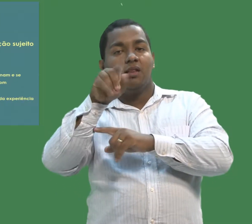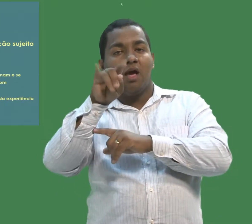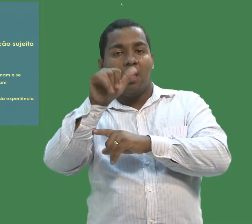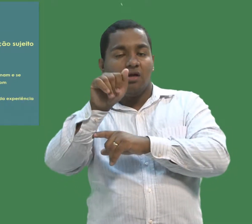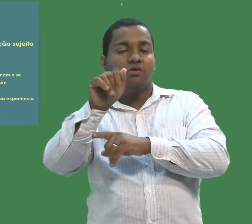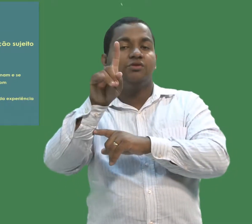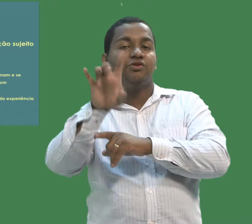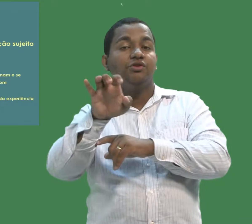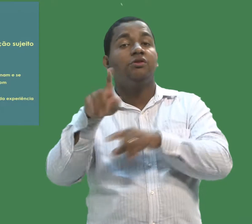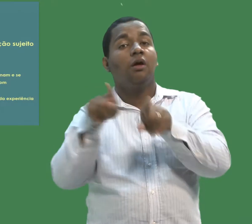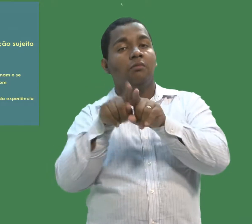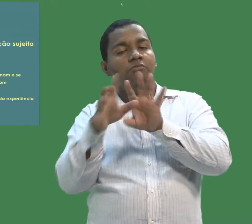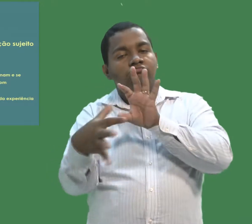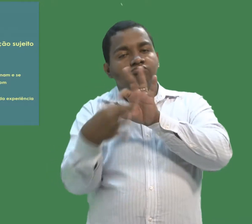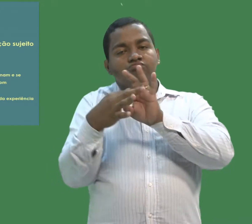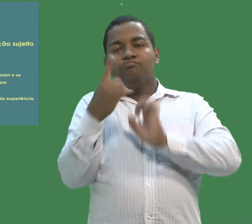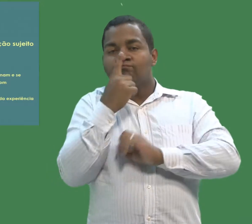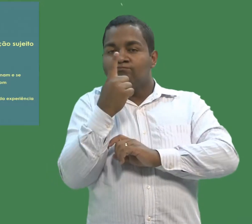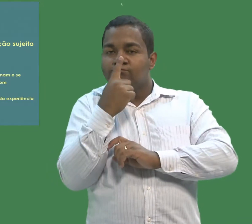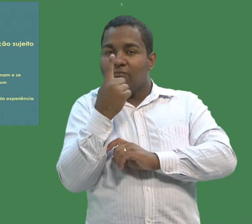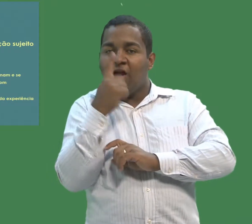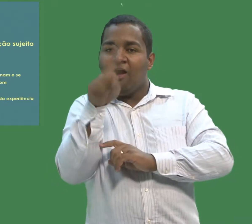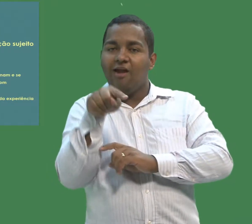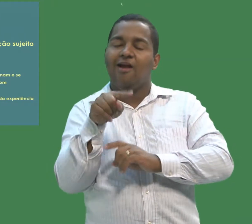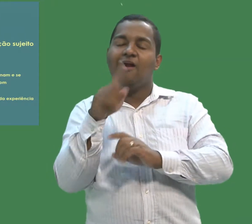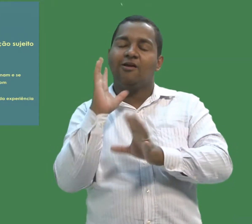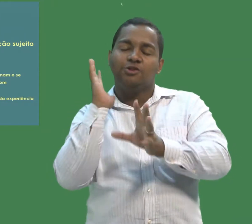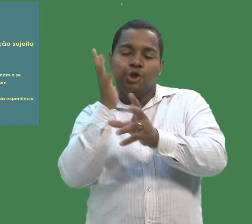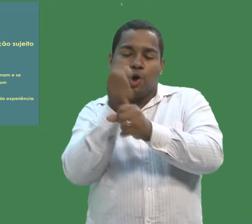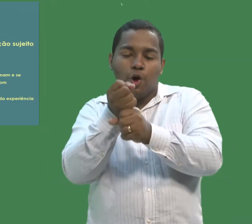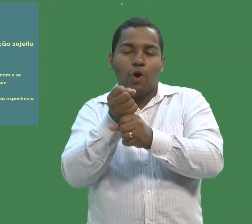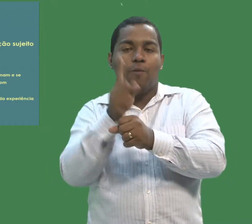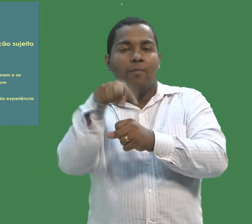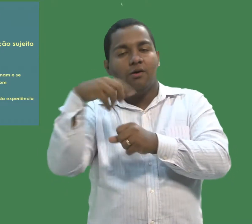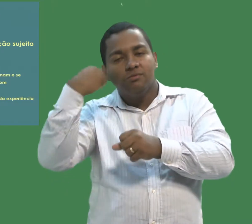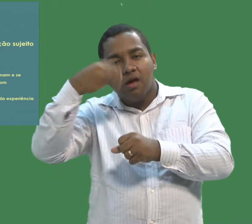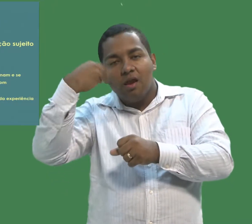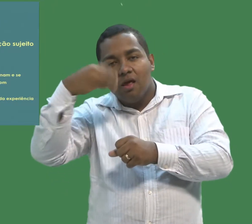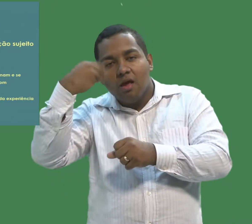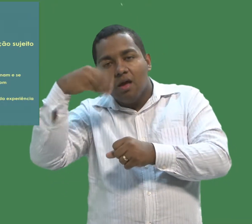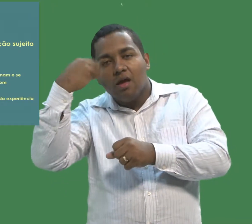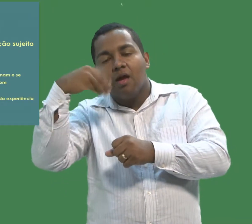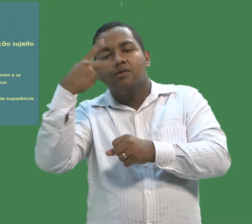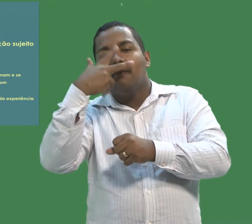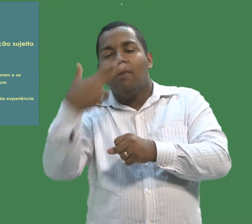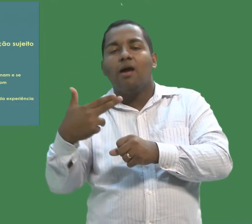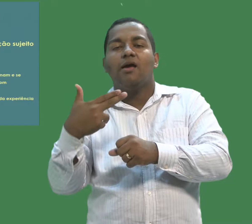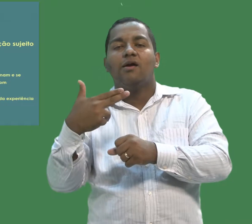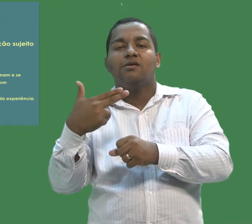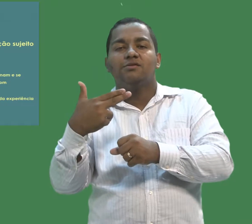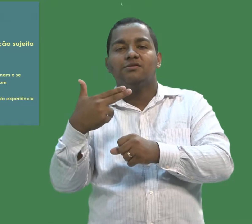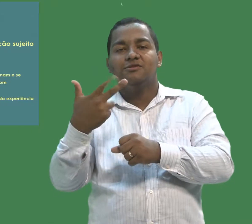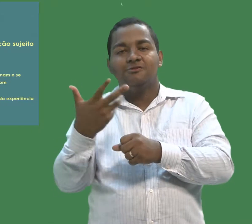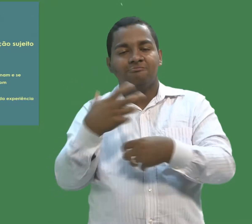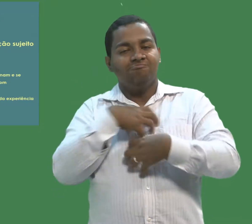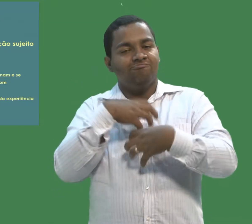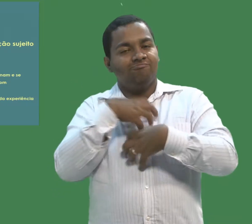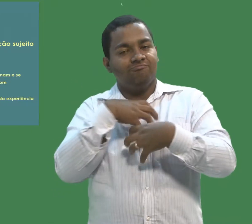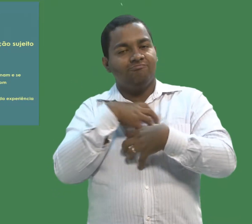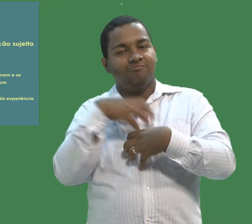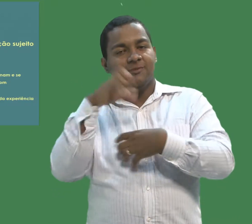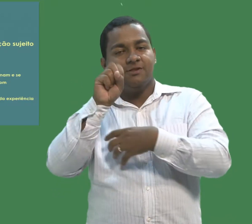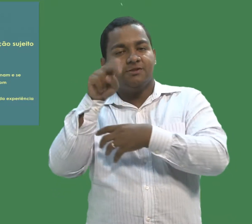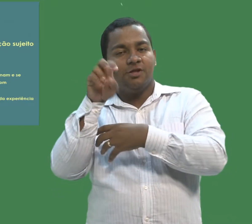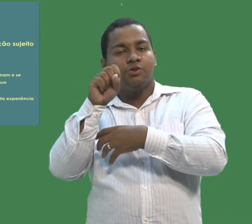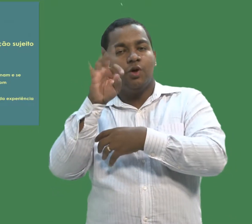afetividade, que é igual à inteligência, que é um resultado da experiência sensorial versus razão. Então nós temos aqui a equação no final